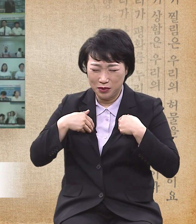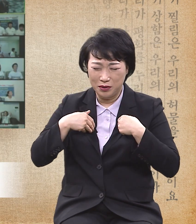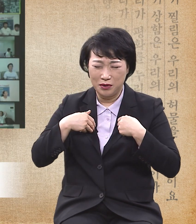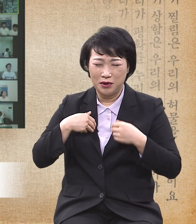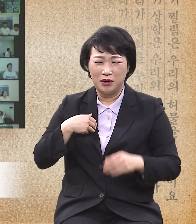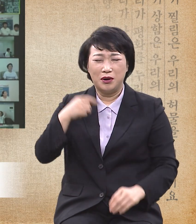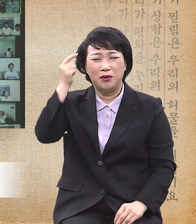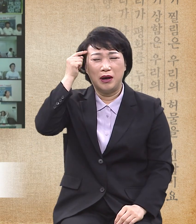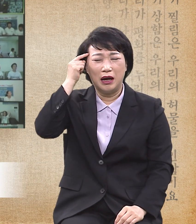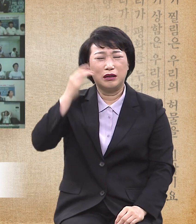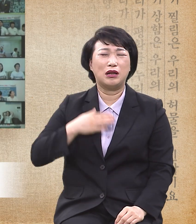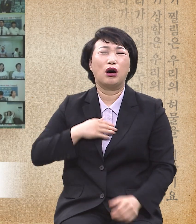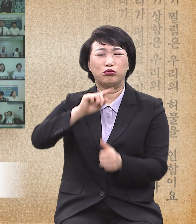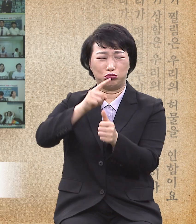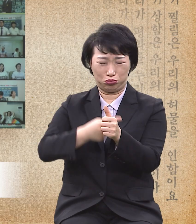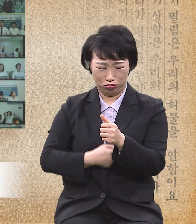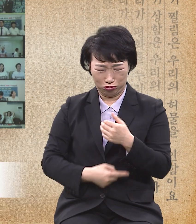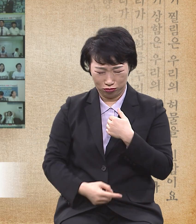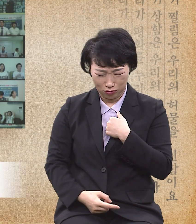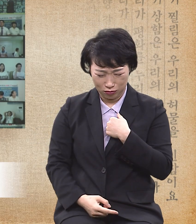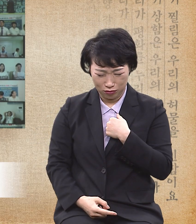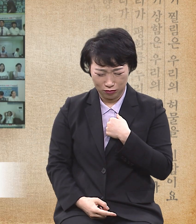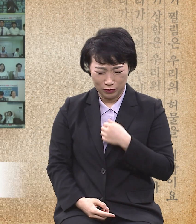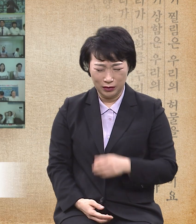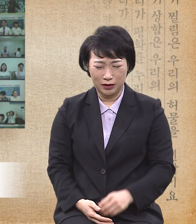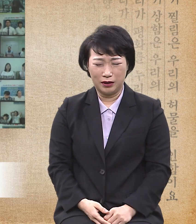것은 당연합니다.